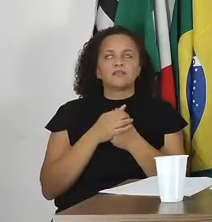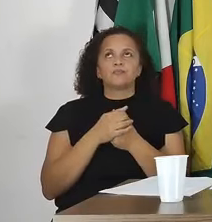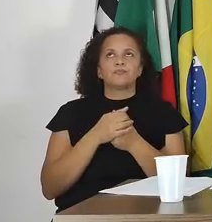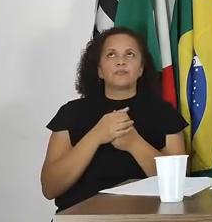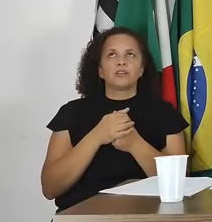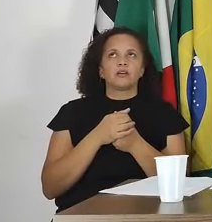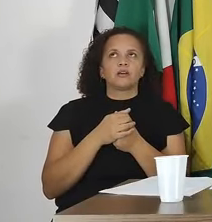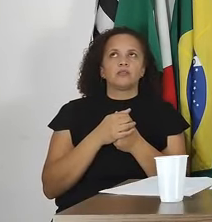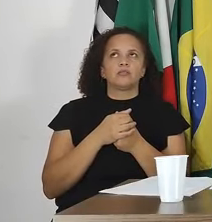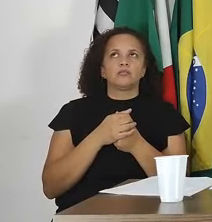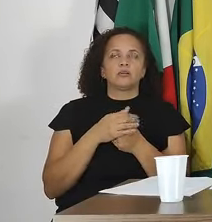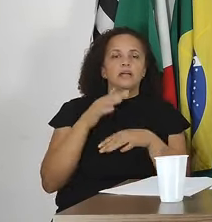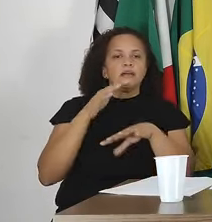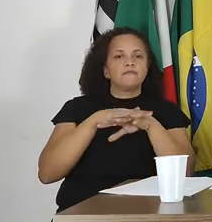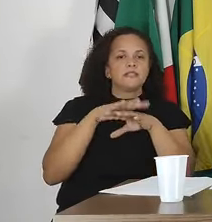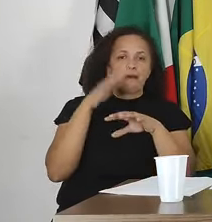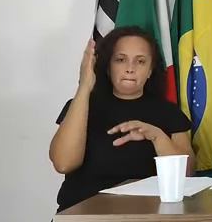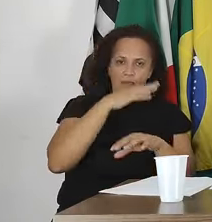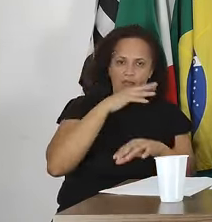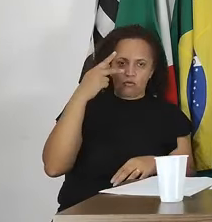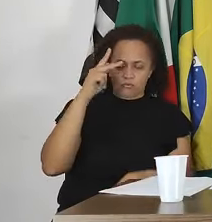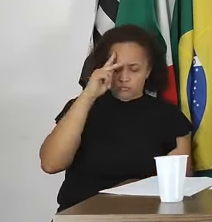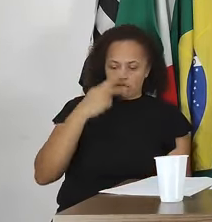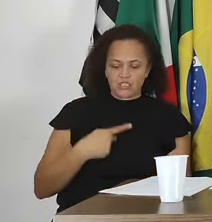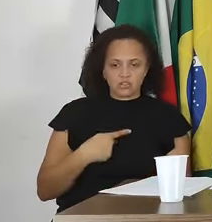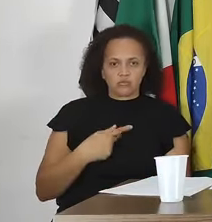fala aqui, né? Toma cuidado,